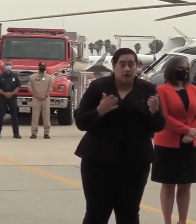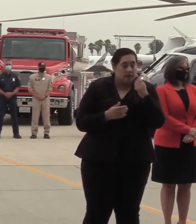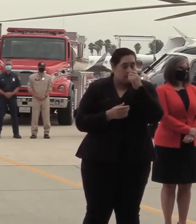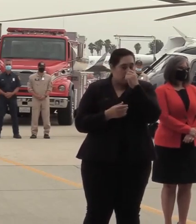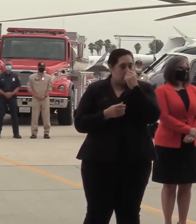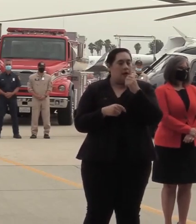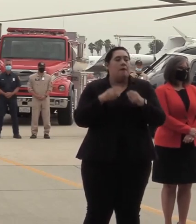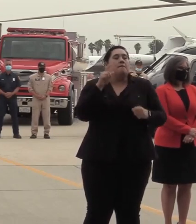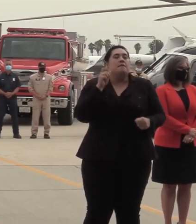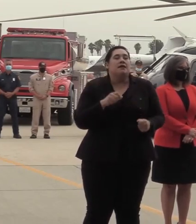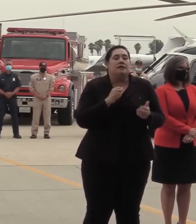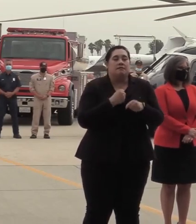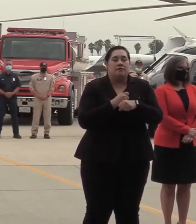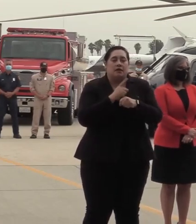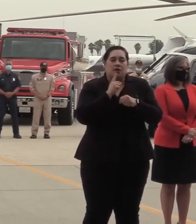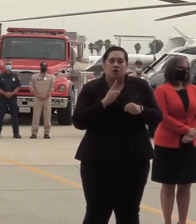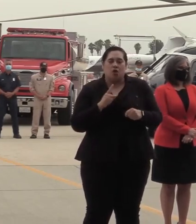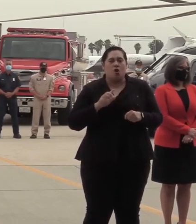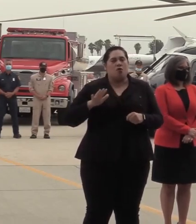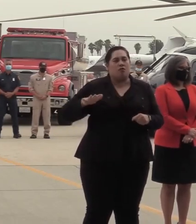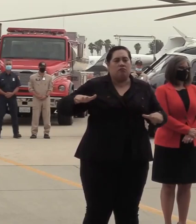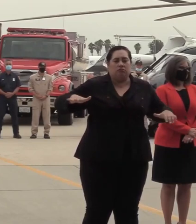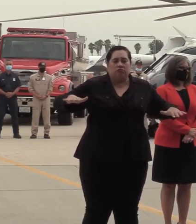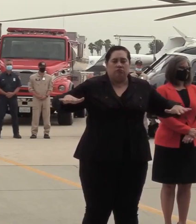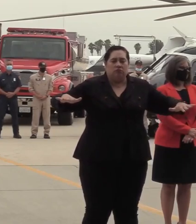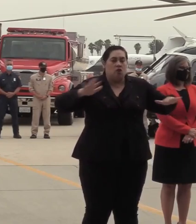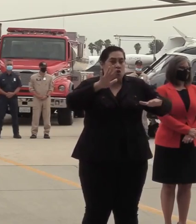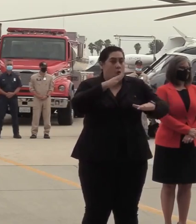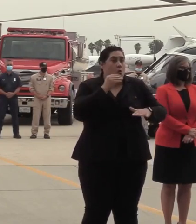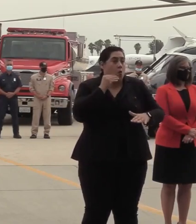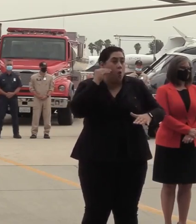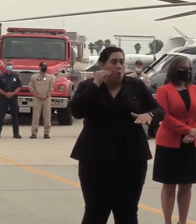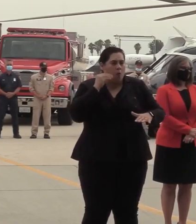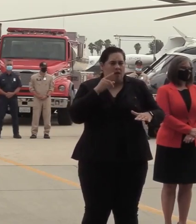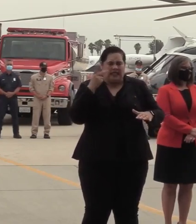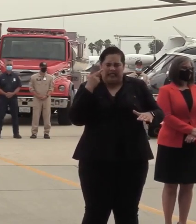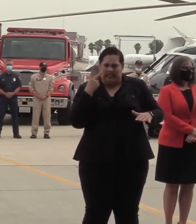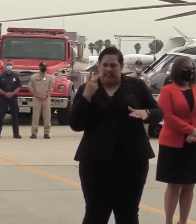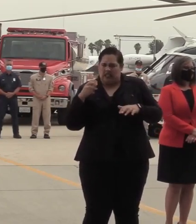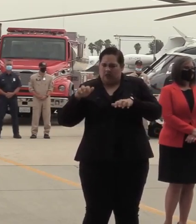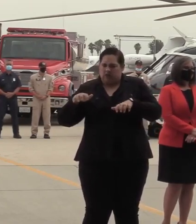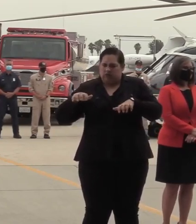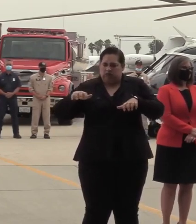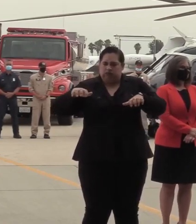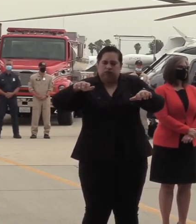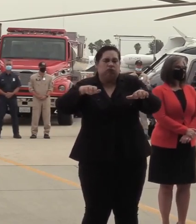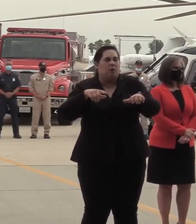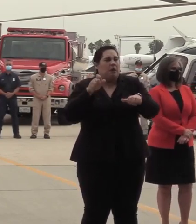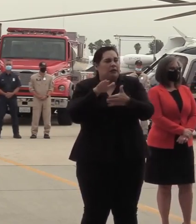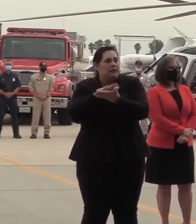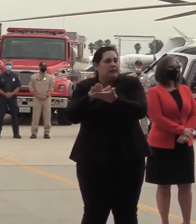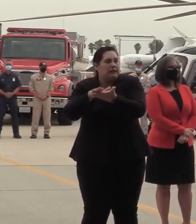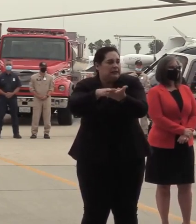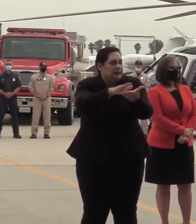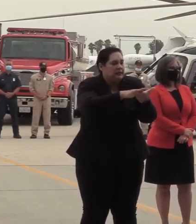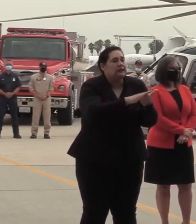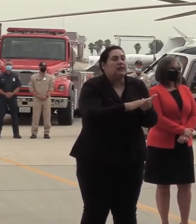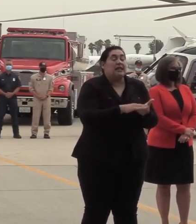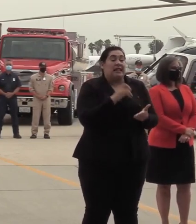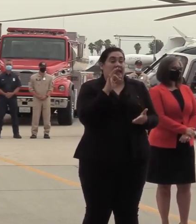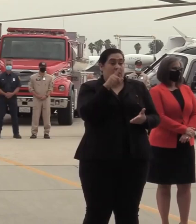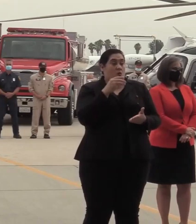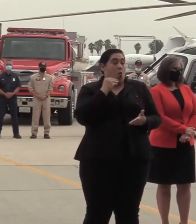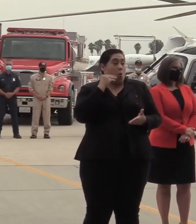despejar la maleza alrededor de su casa, si usted es un propietario. Y si ve